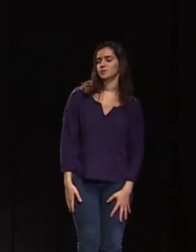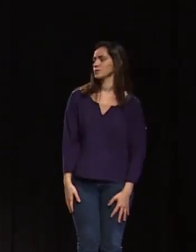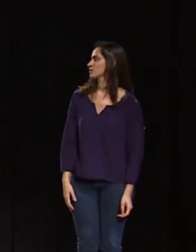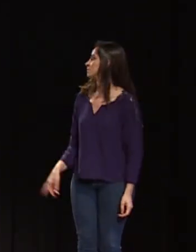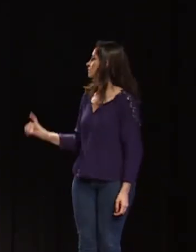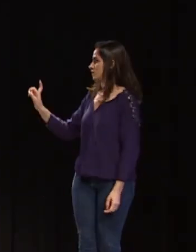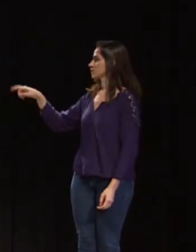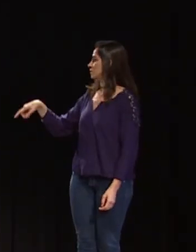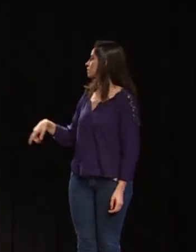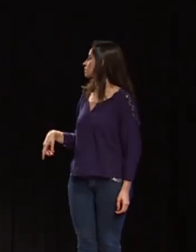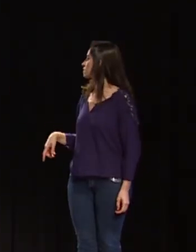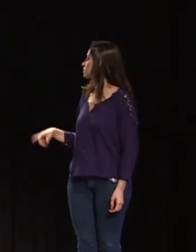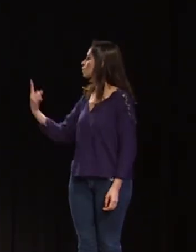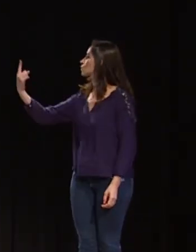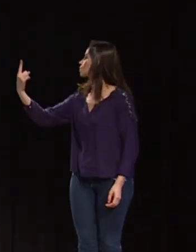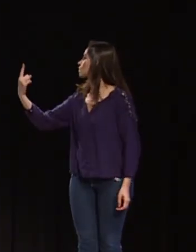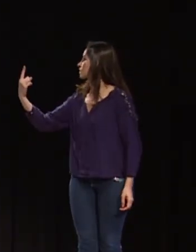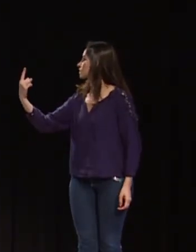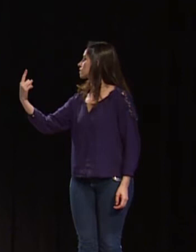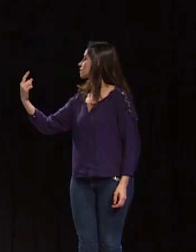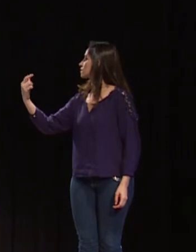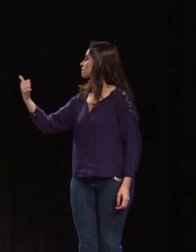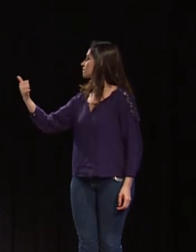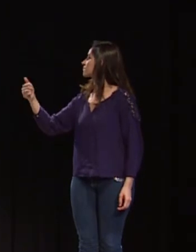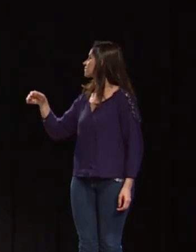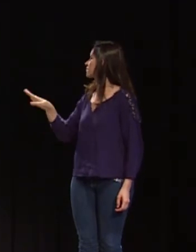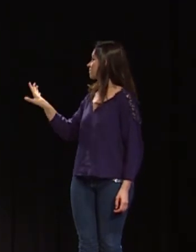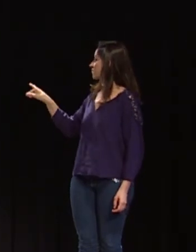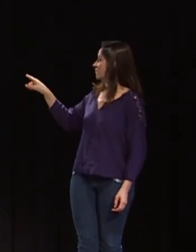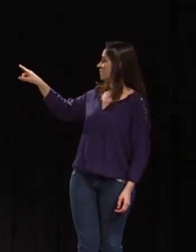tem conforto linguístico, é o desconforto linguístico. Pode clicar só uma vez.